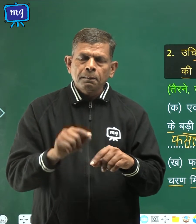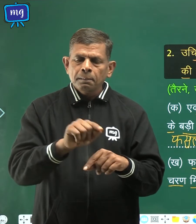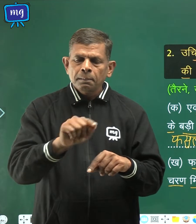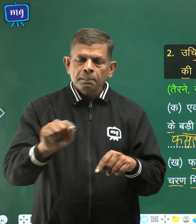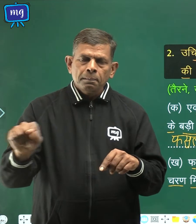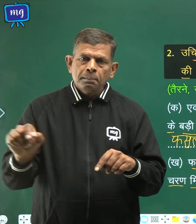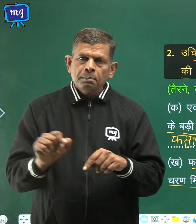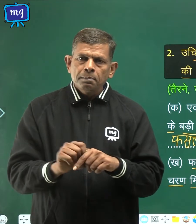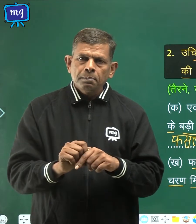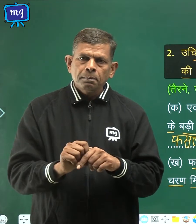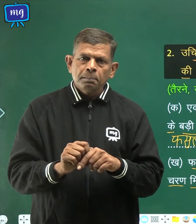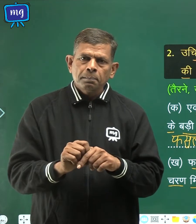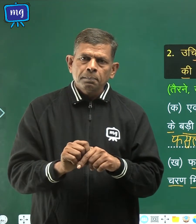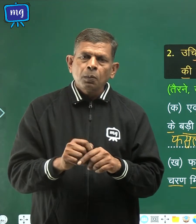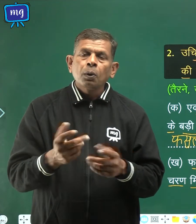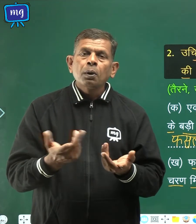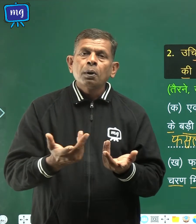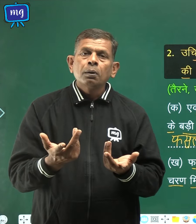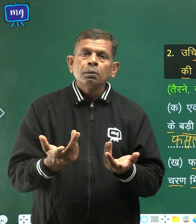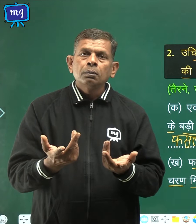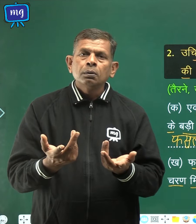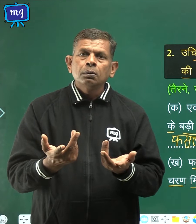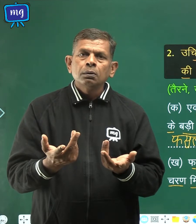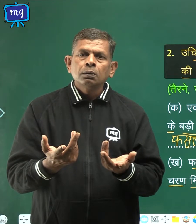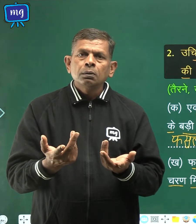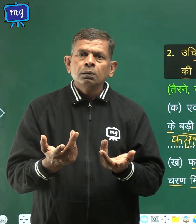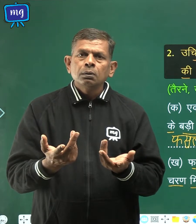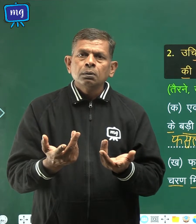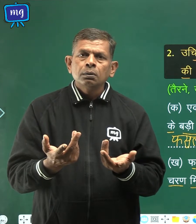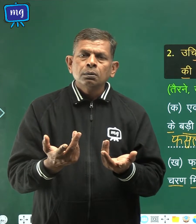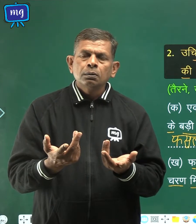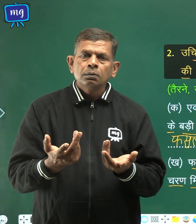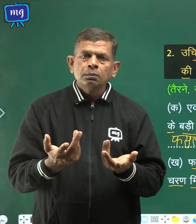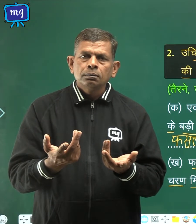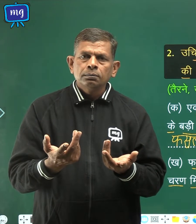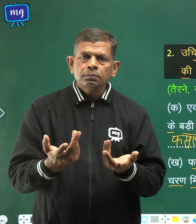डैश होती है। क्या होती है?